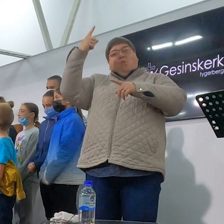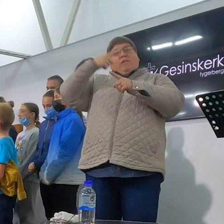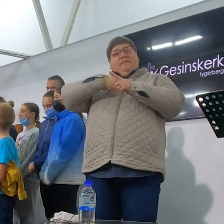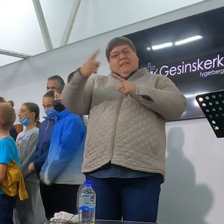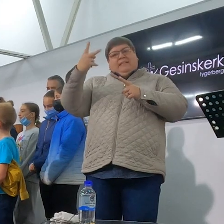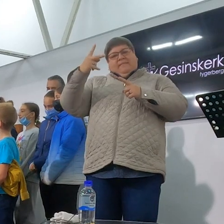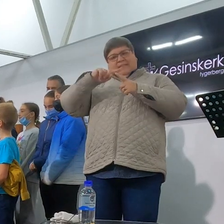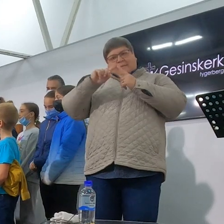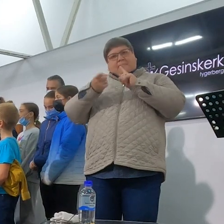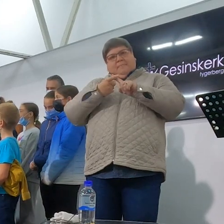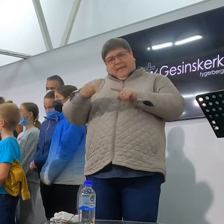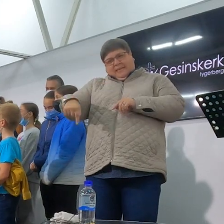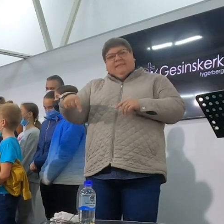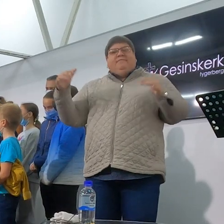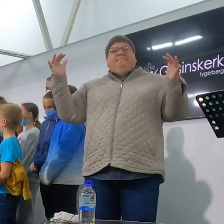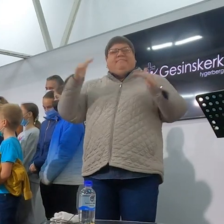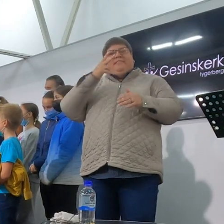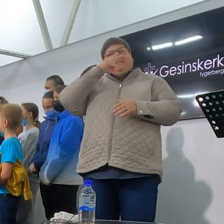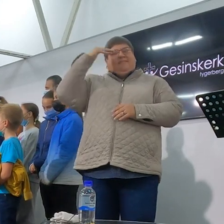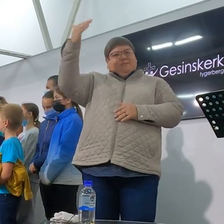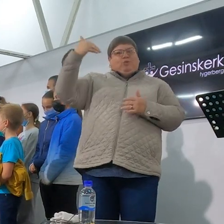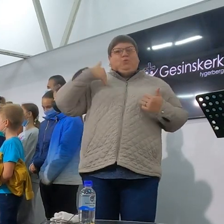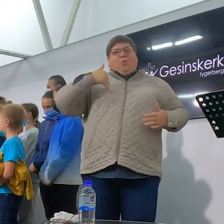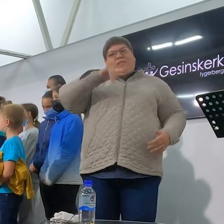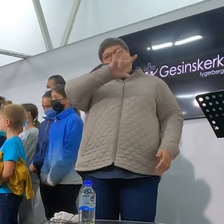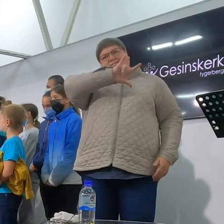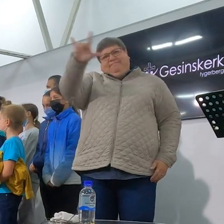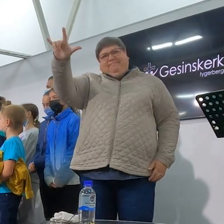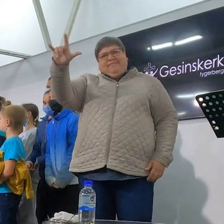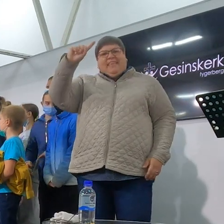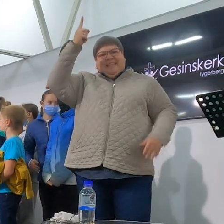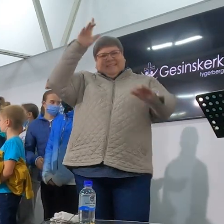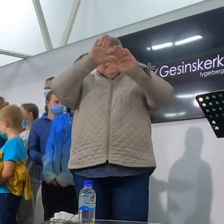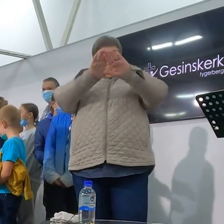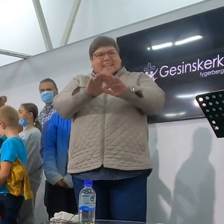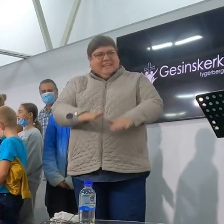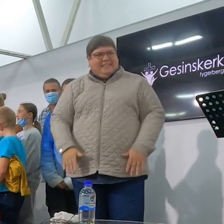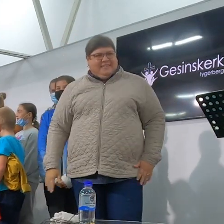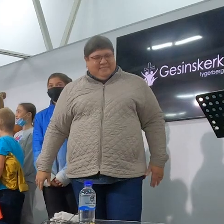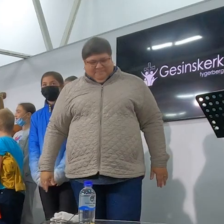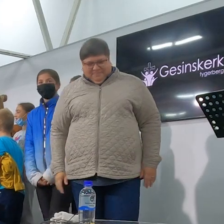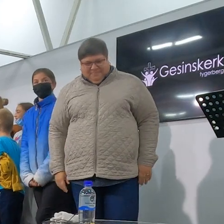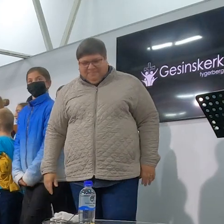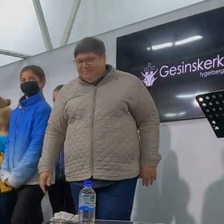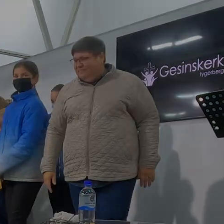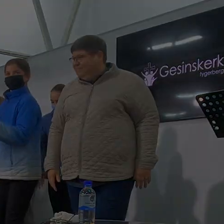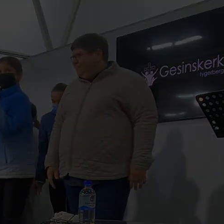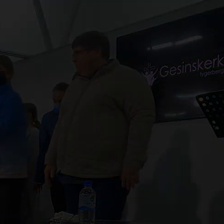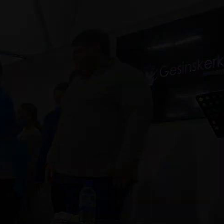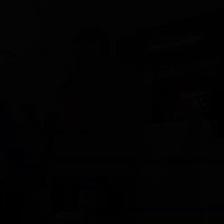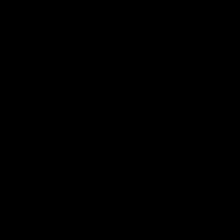selfde plek, selfde tyd. Sien julle hier. Geniet die Sondag. Die Here seën. Dankie dat julle gekom het. Hoor, julle is great.